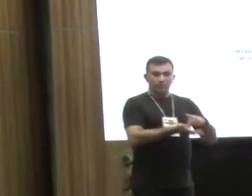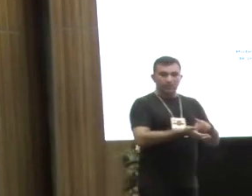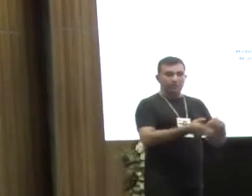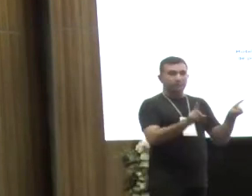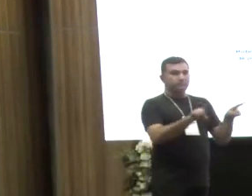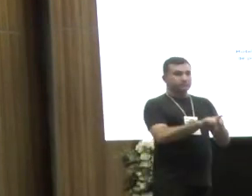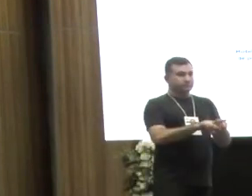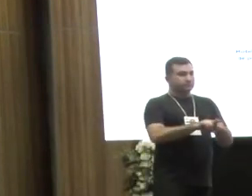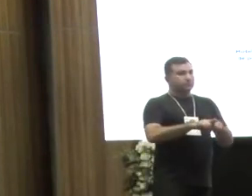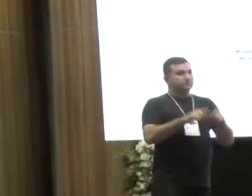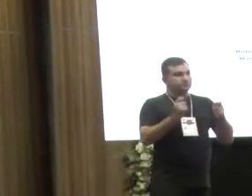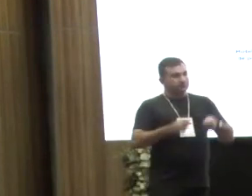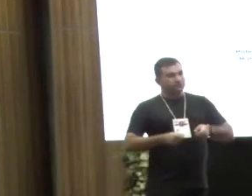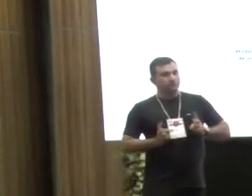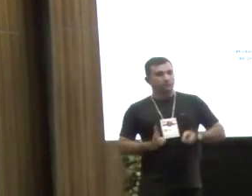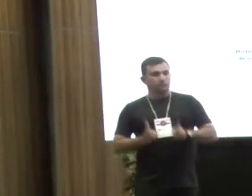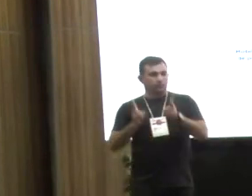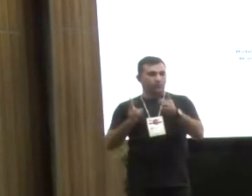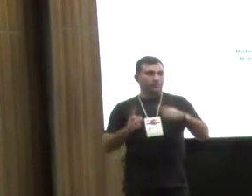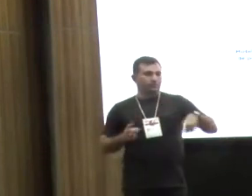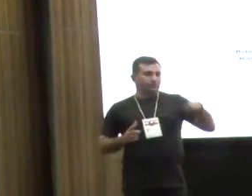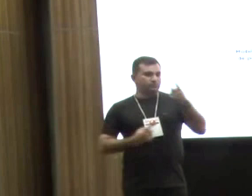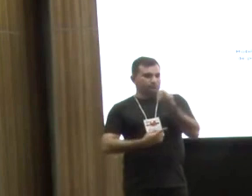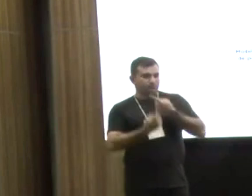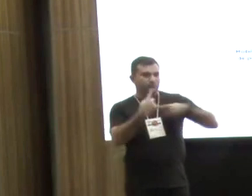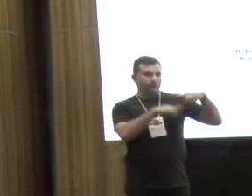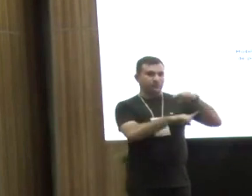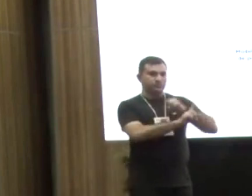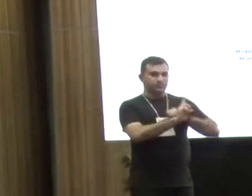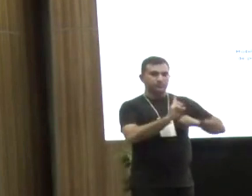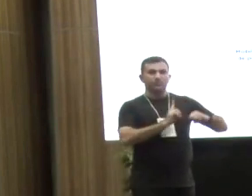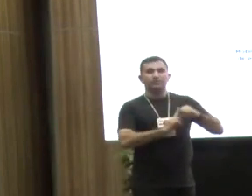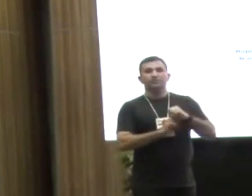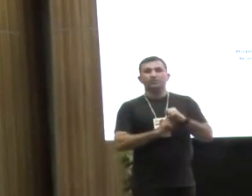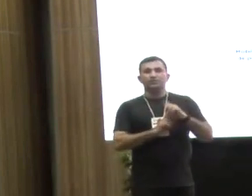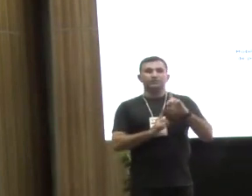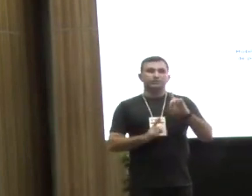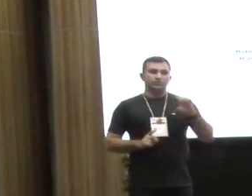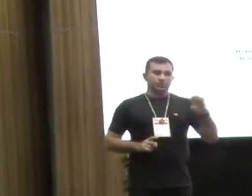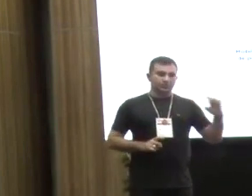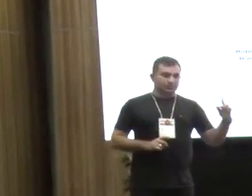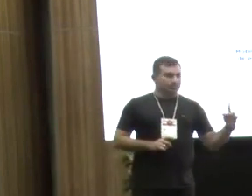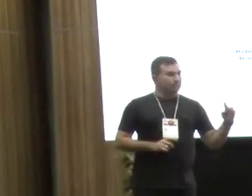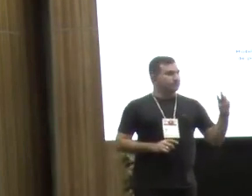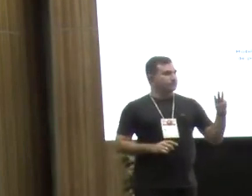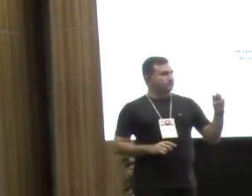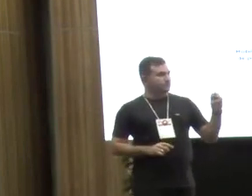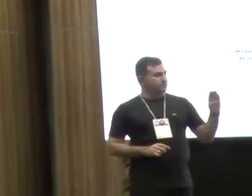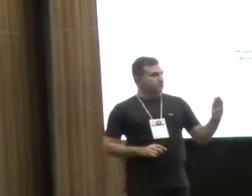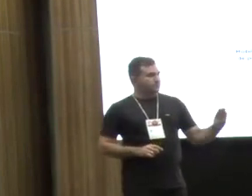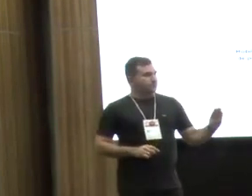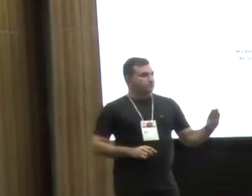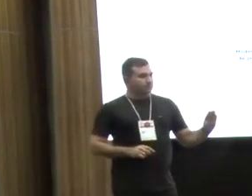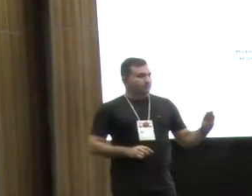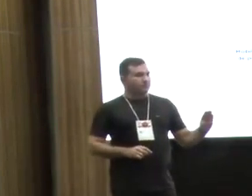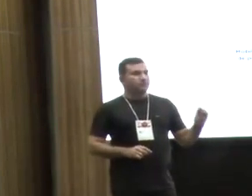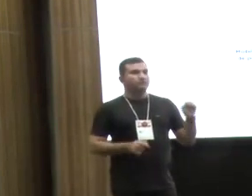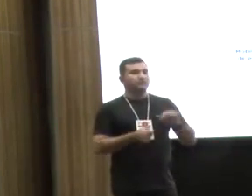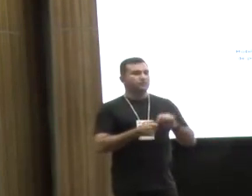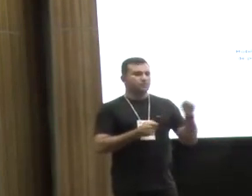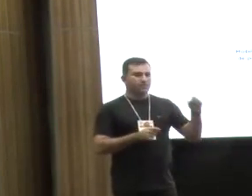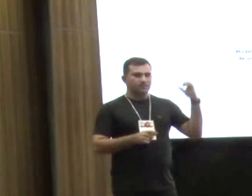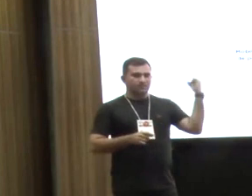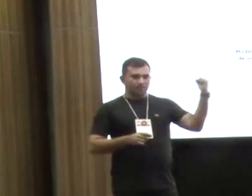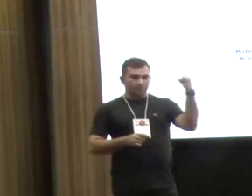concreto, onde se dá transformação social, para a Deep Web. E está mobilizando para a morte.